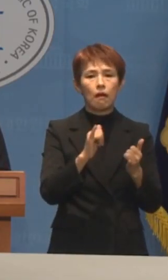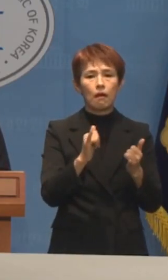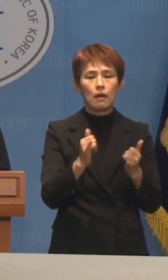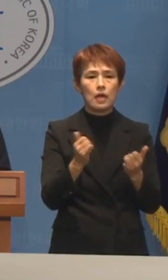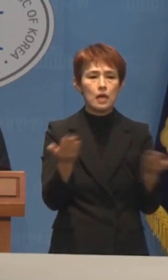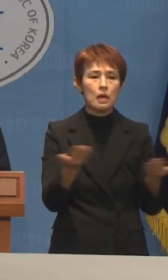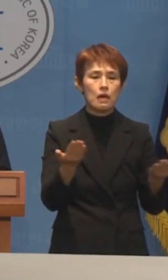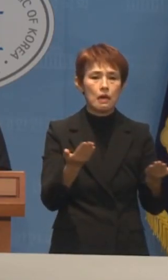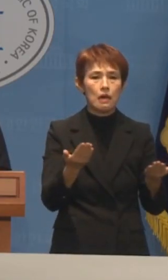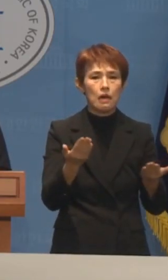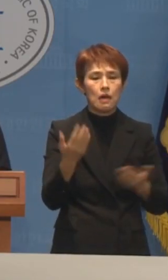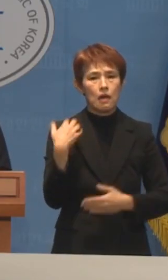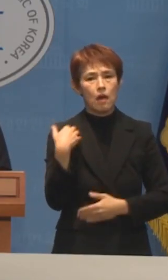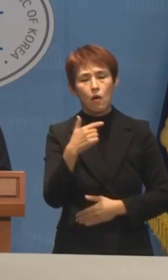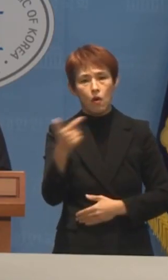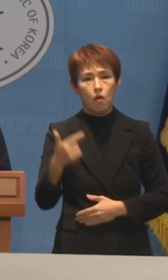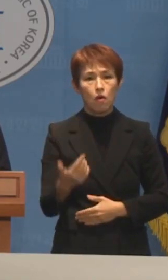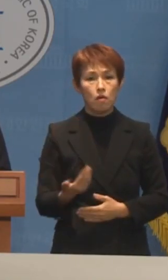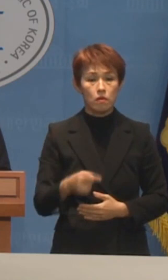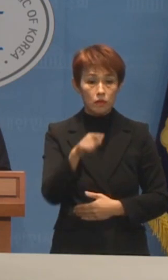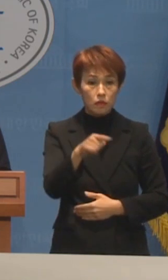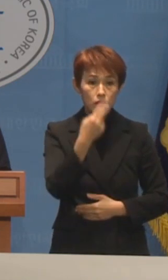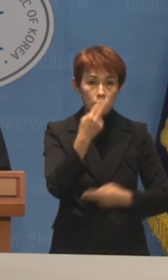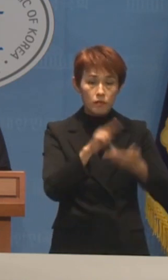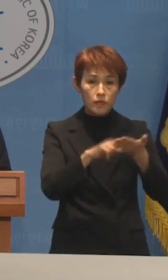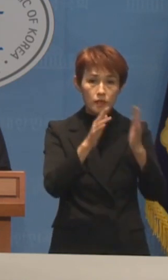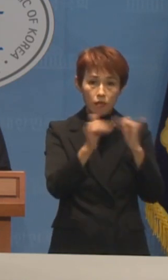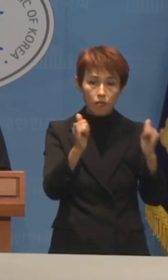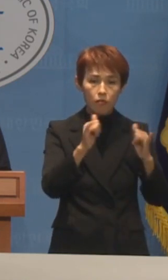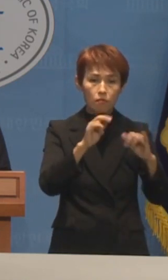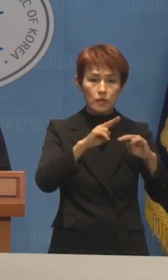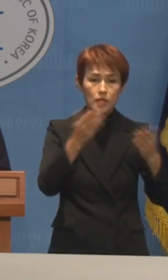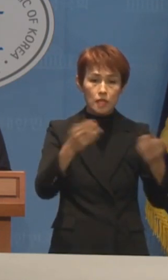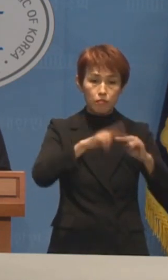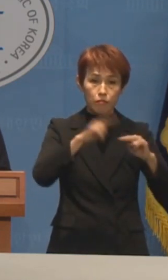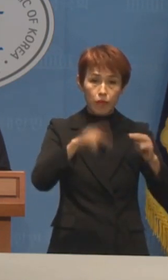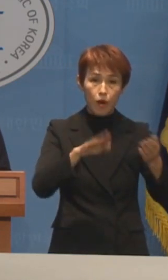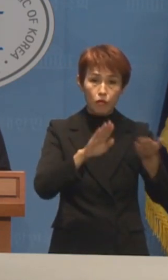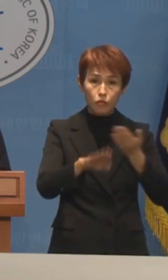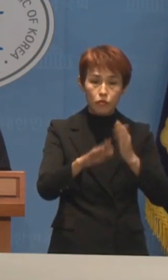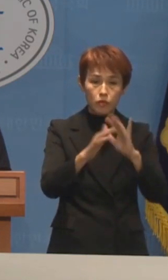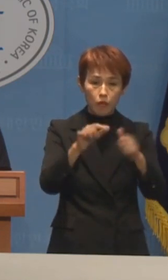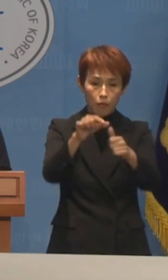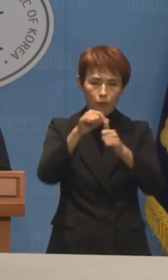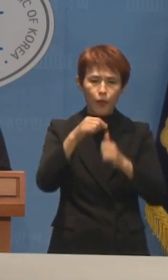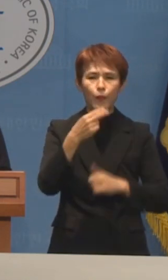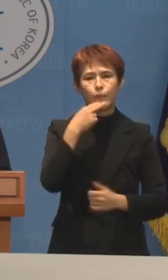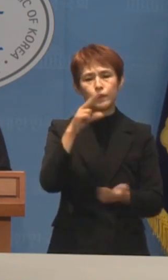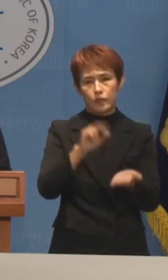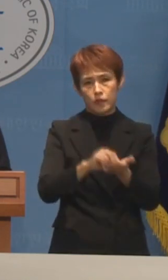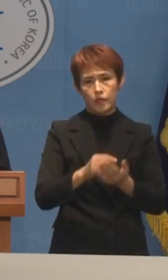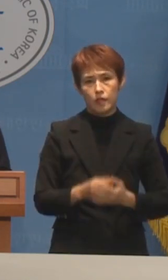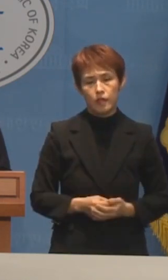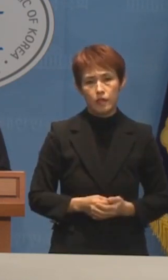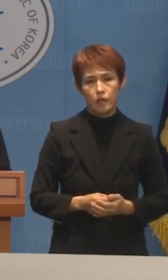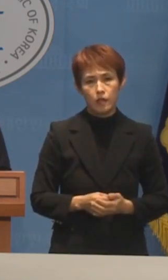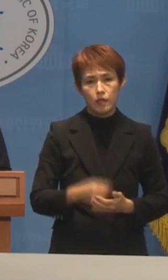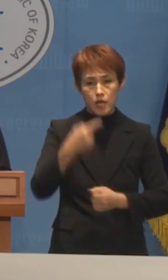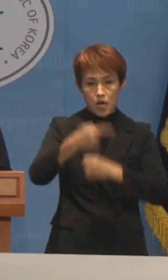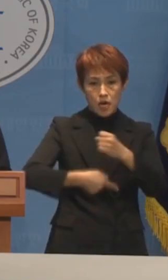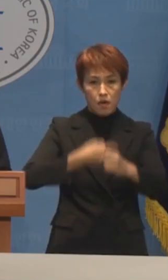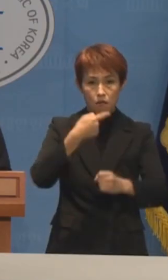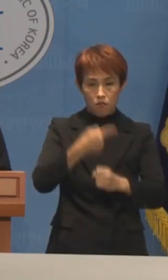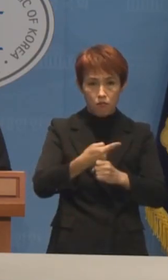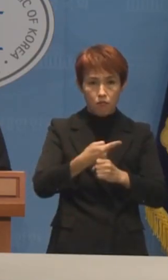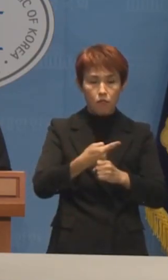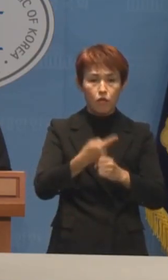하며 해당 집배원이 퇴직한 후에도 충원이 되지 않는 일이 허다합니다. 집배원들의 연가저축은